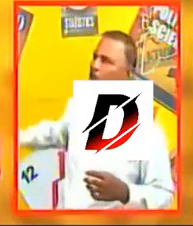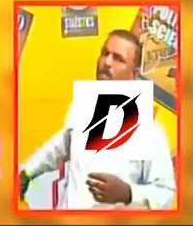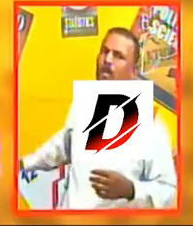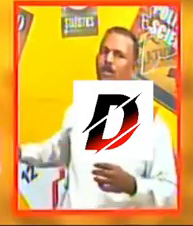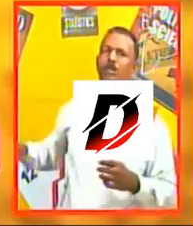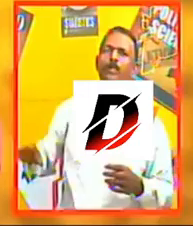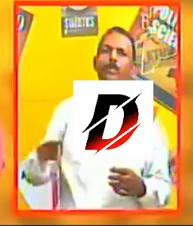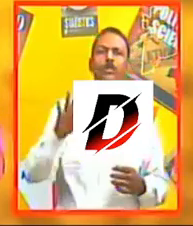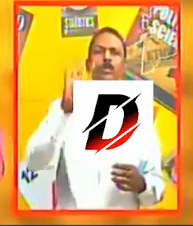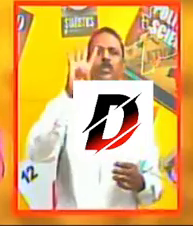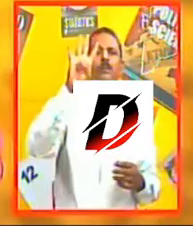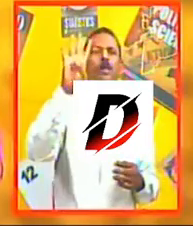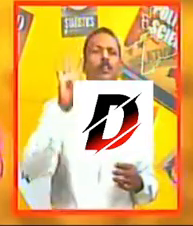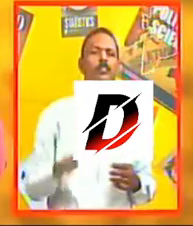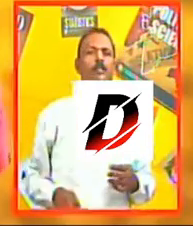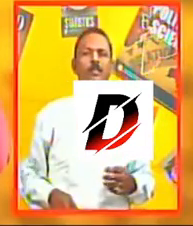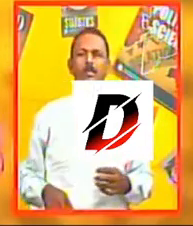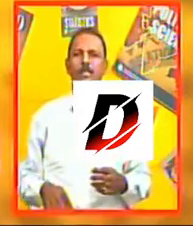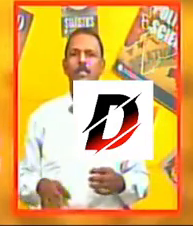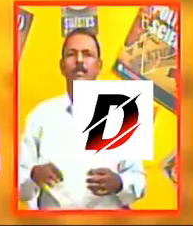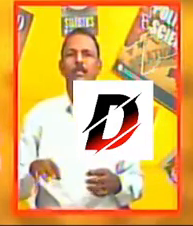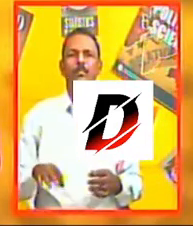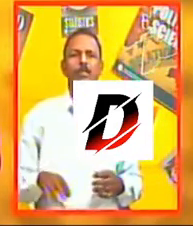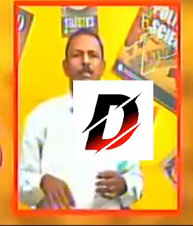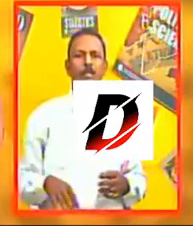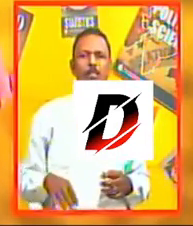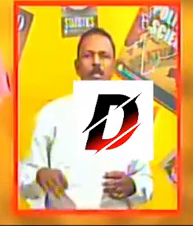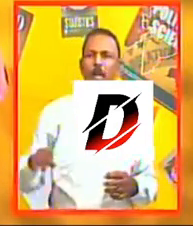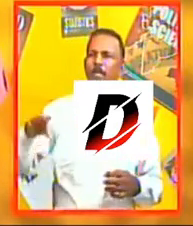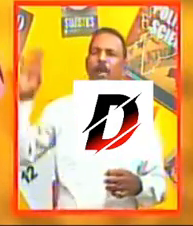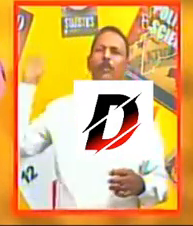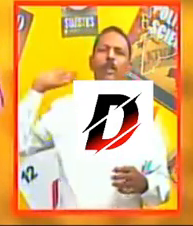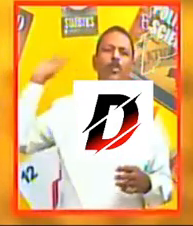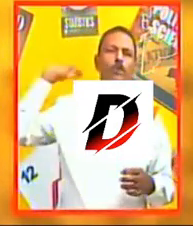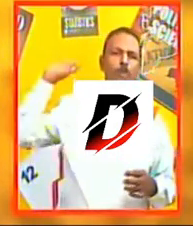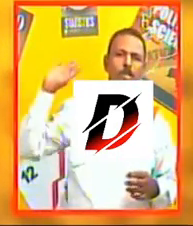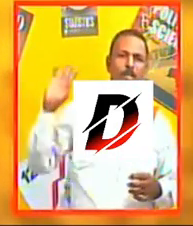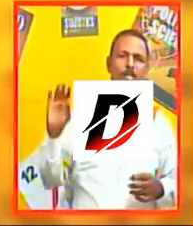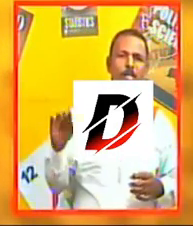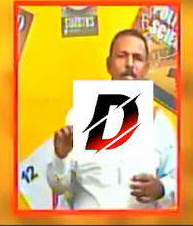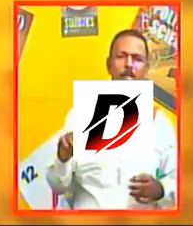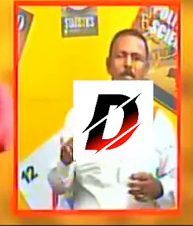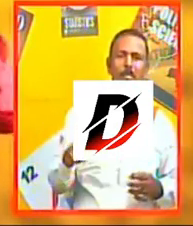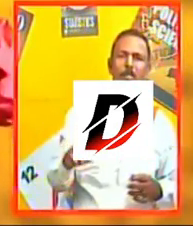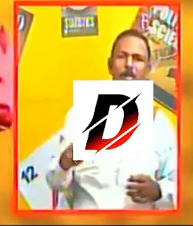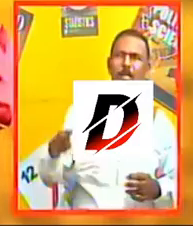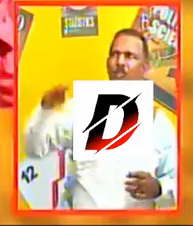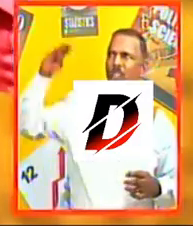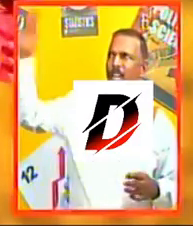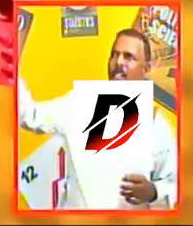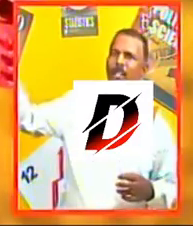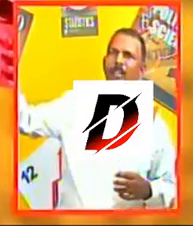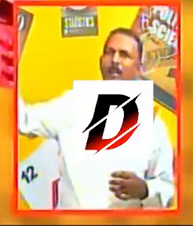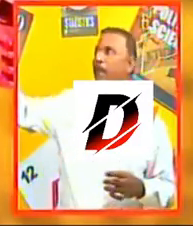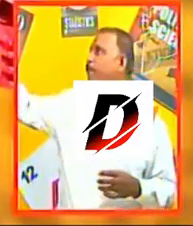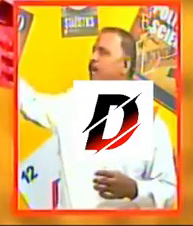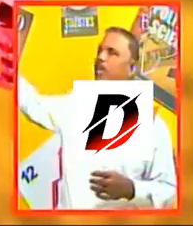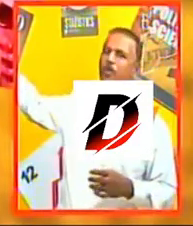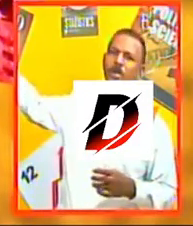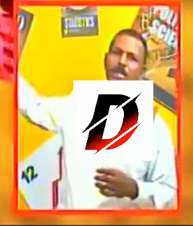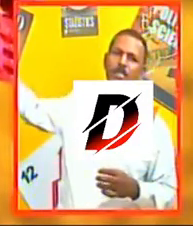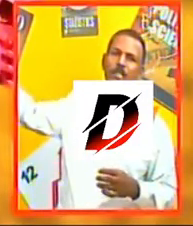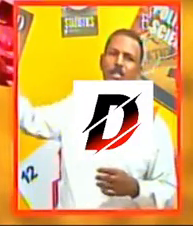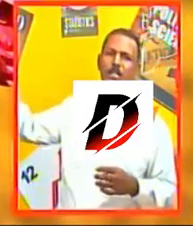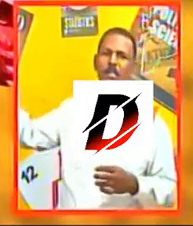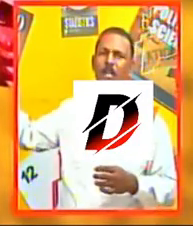கிழக்கு, தெற்கு, மேற்கு. இந்த மங்களூர் பகுதி அப்படின்றது தென் மேற்கு